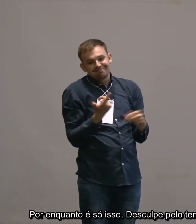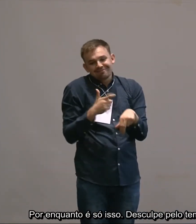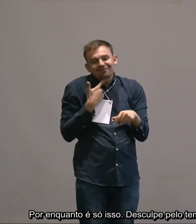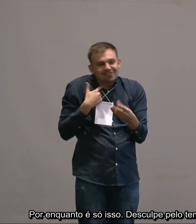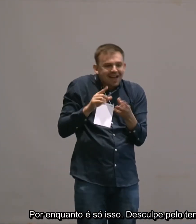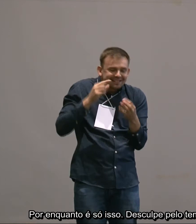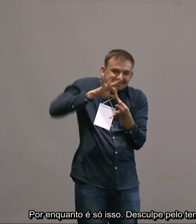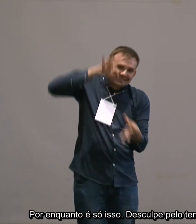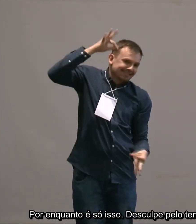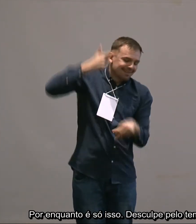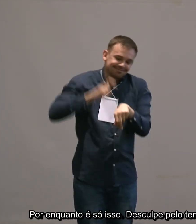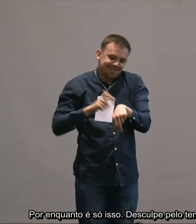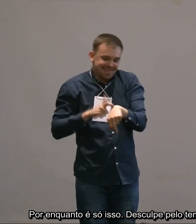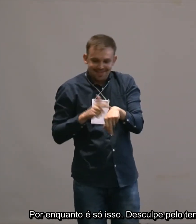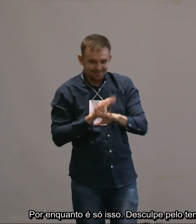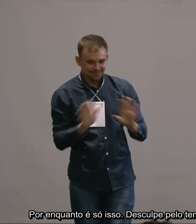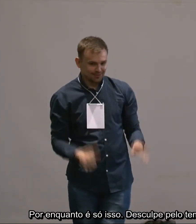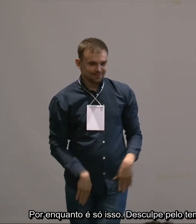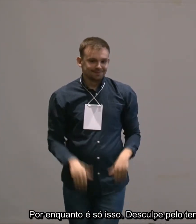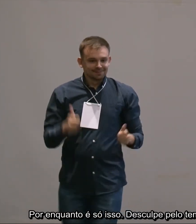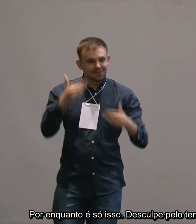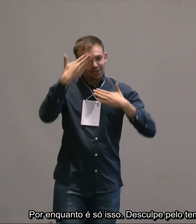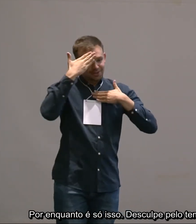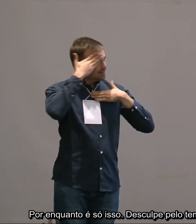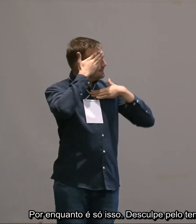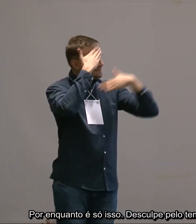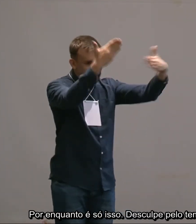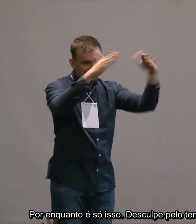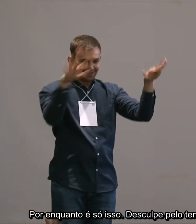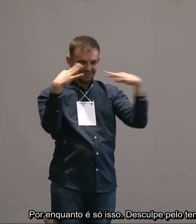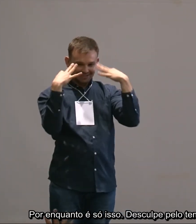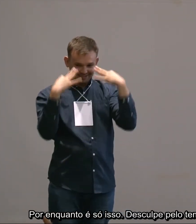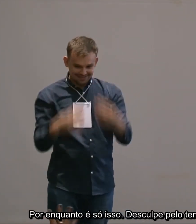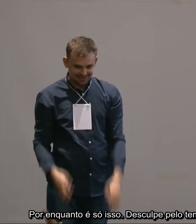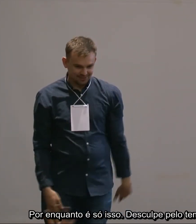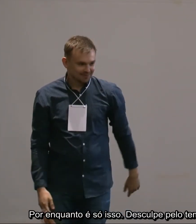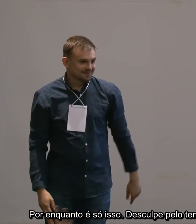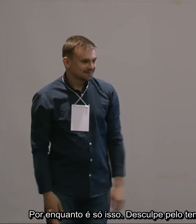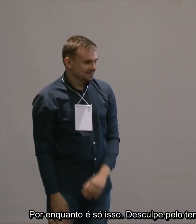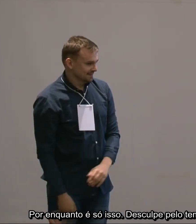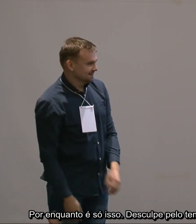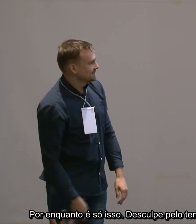isso por enquanto é só isso obrigado desculpa pelo tempo muito obrigado a todos vocês obrigado pela atenção